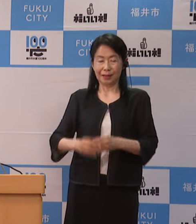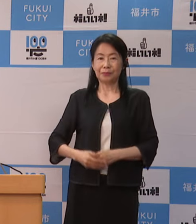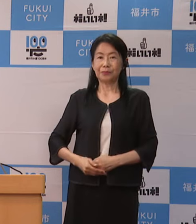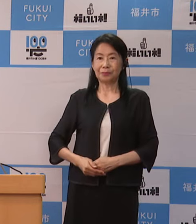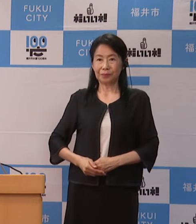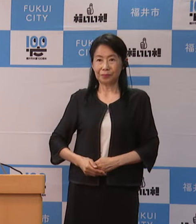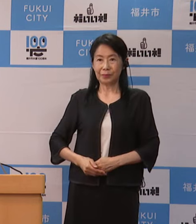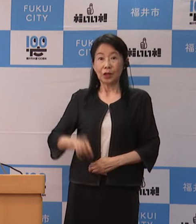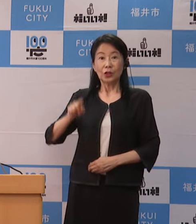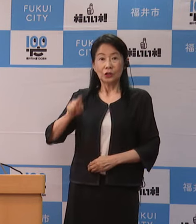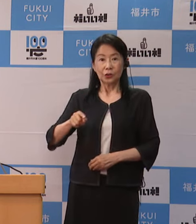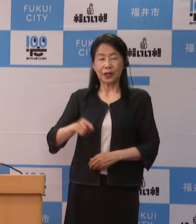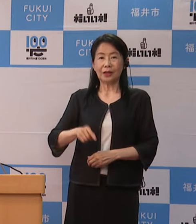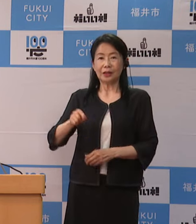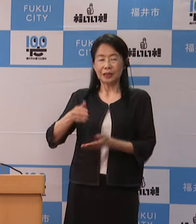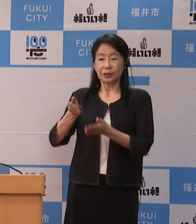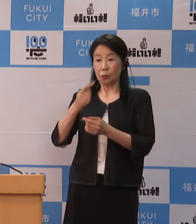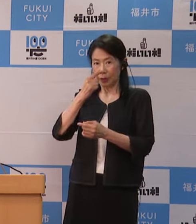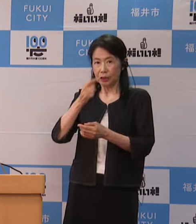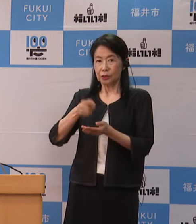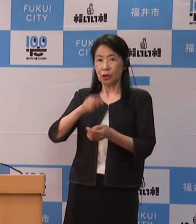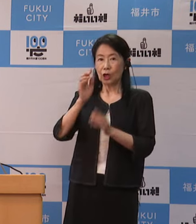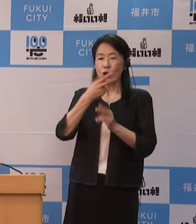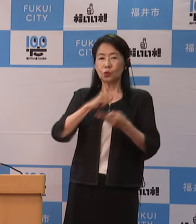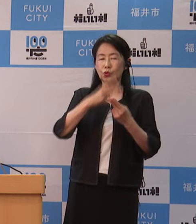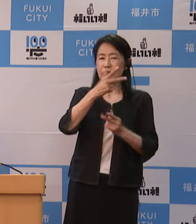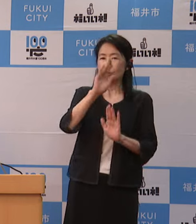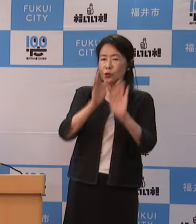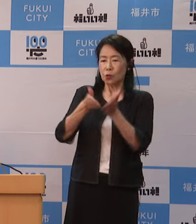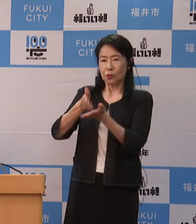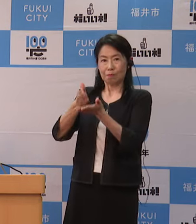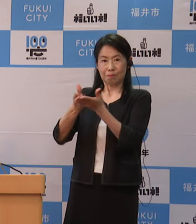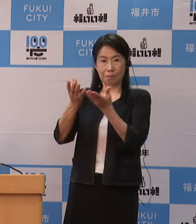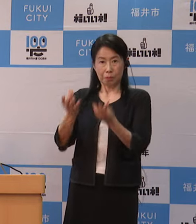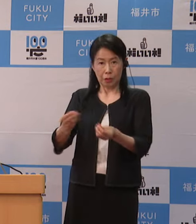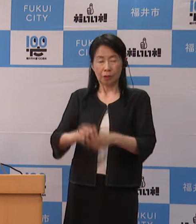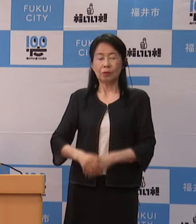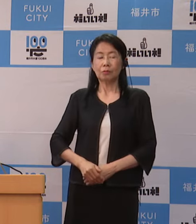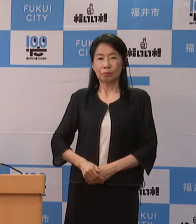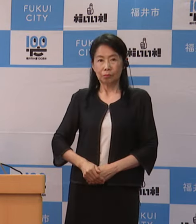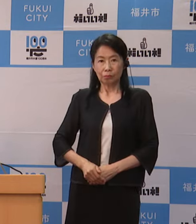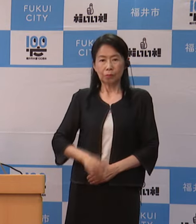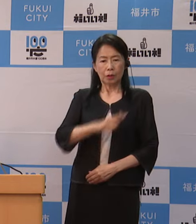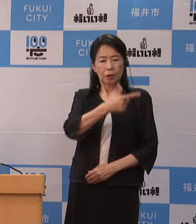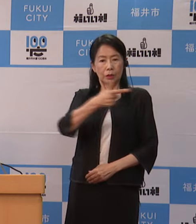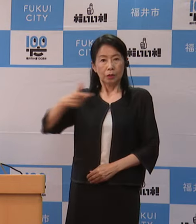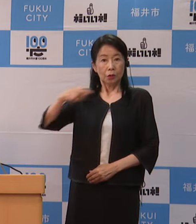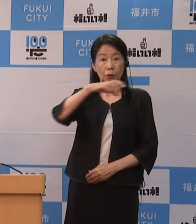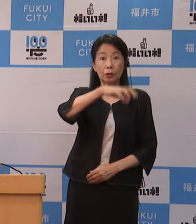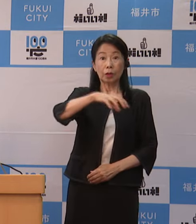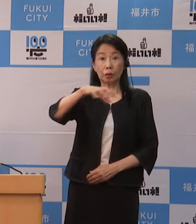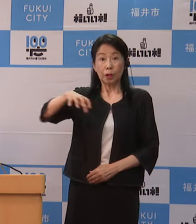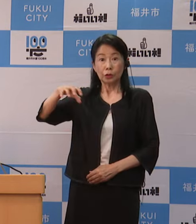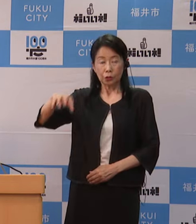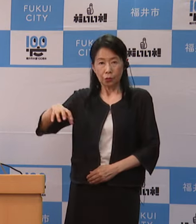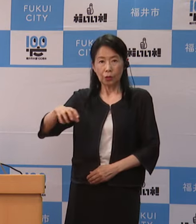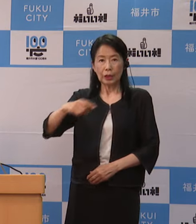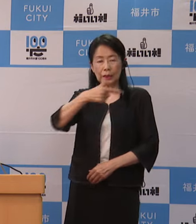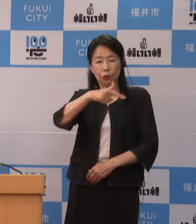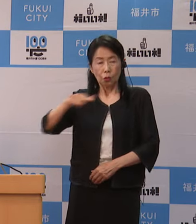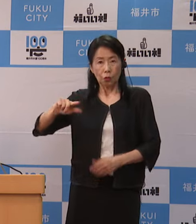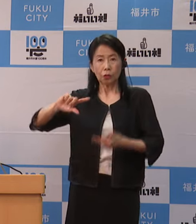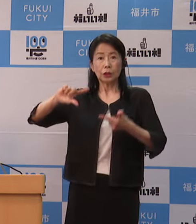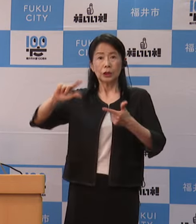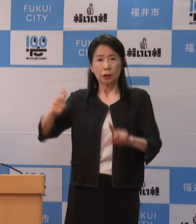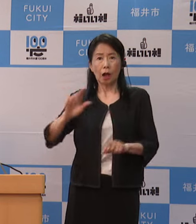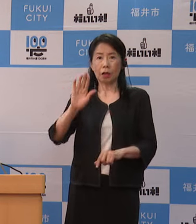ちらもお話をさせていただきました。そういったことからですね、やはり、まあ、いろんなところに、まあ、違いがあるというか、これはど